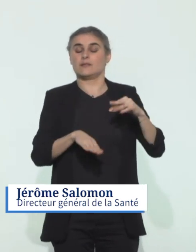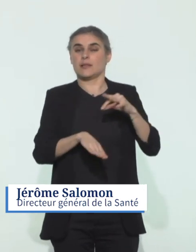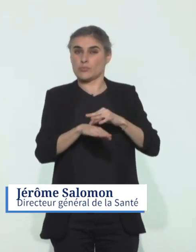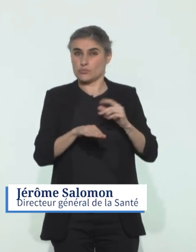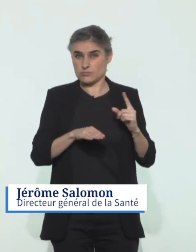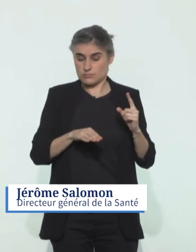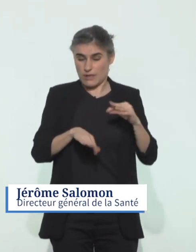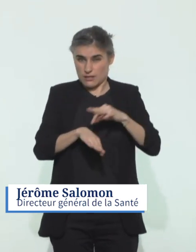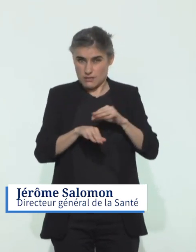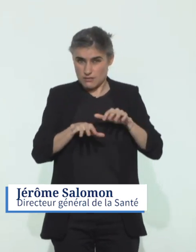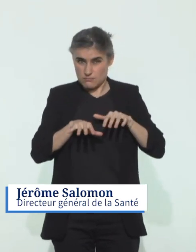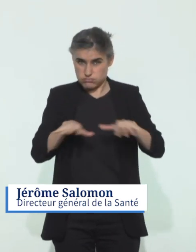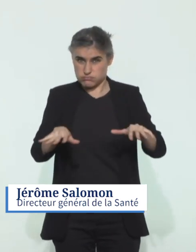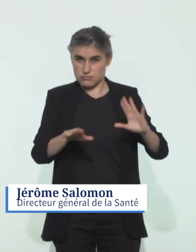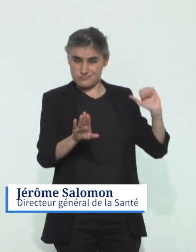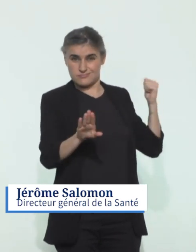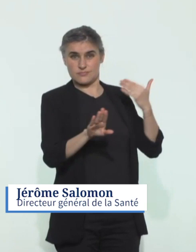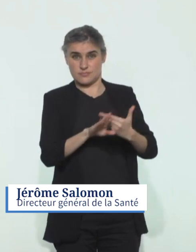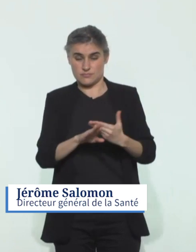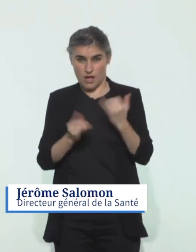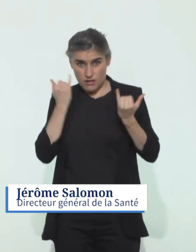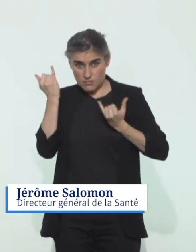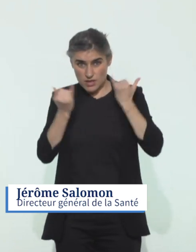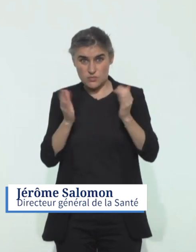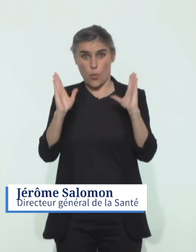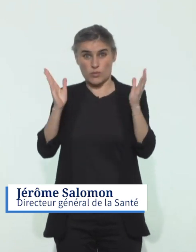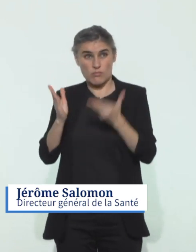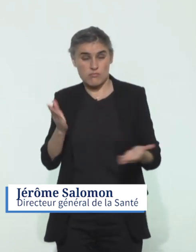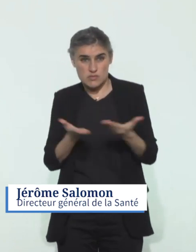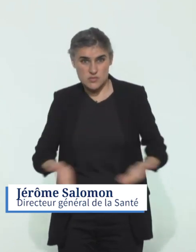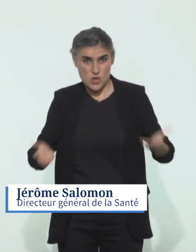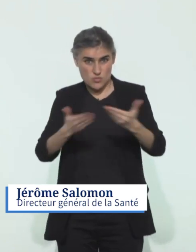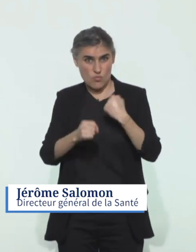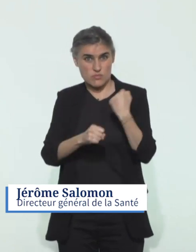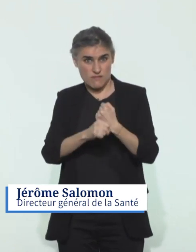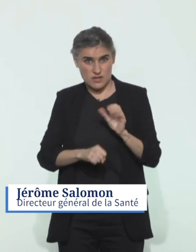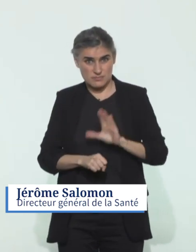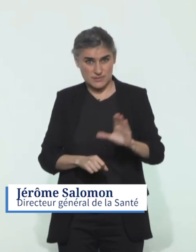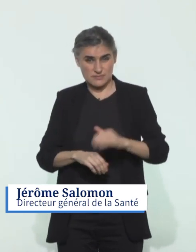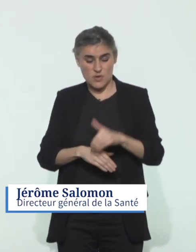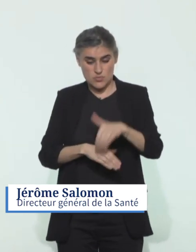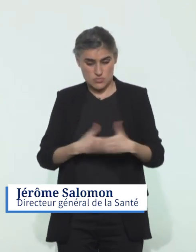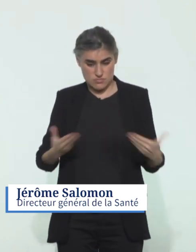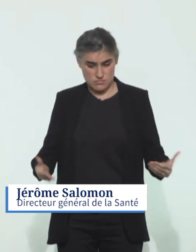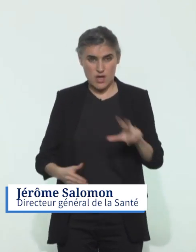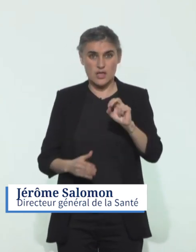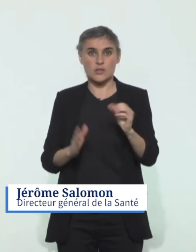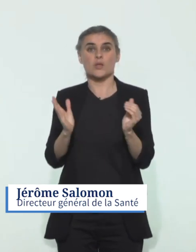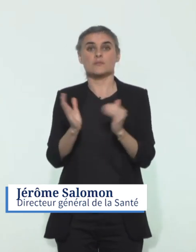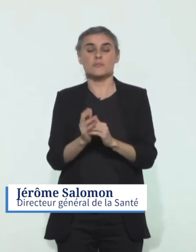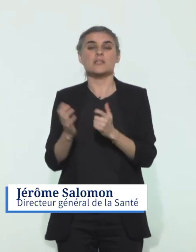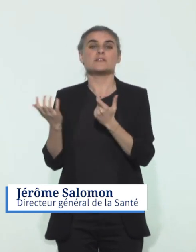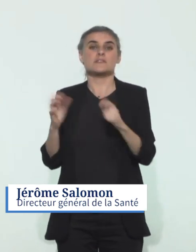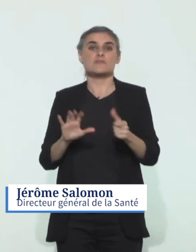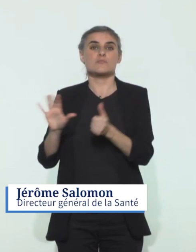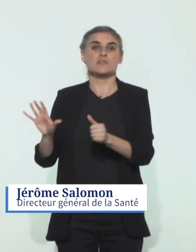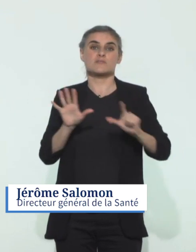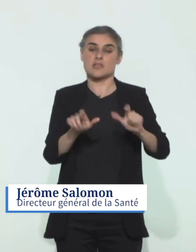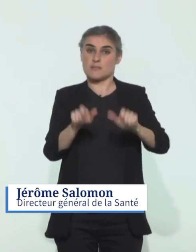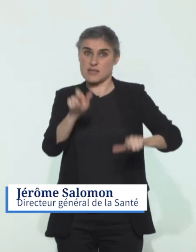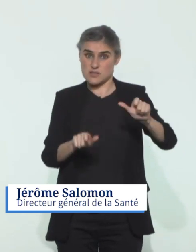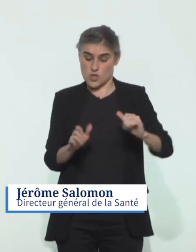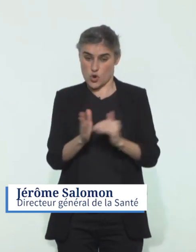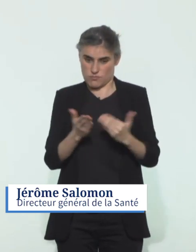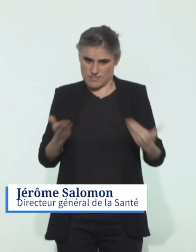donc le poids de cette épidémie sur l'hôpital. Ce soir, 30 767 personnes sont